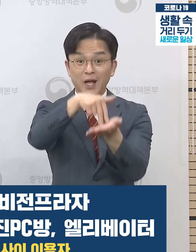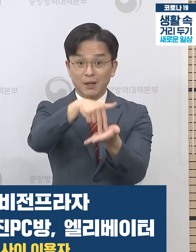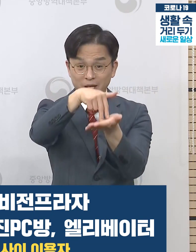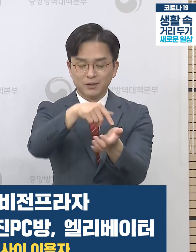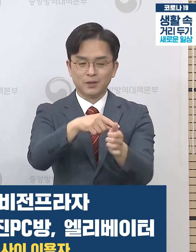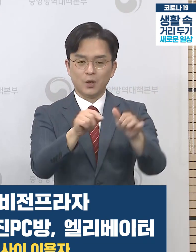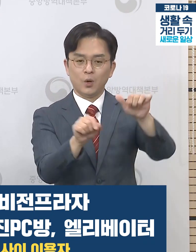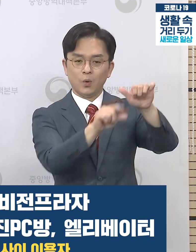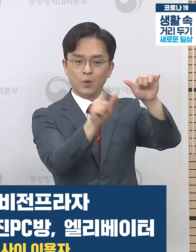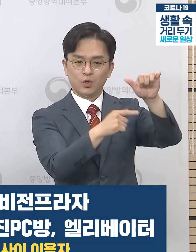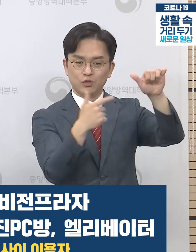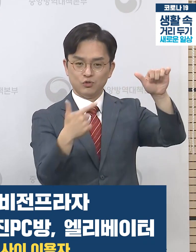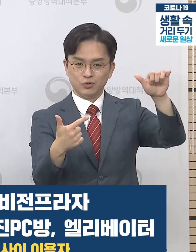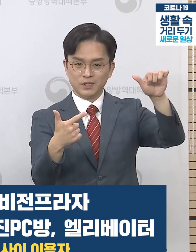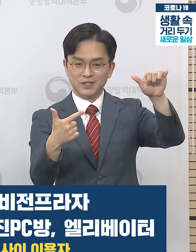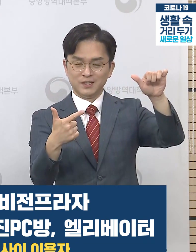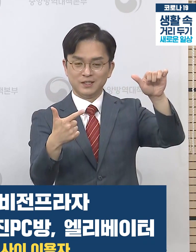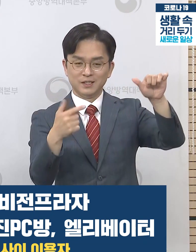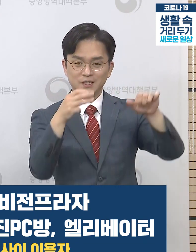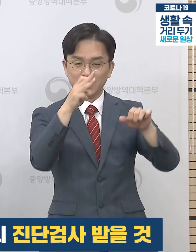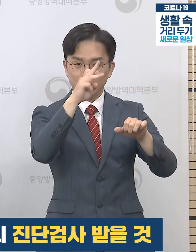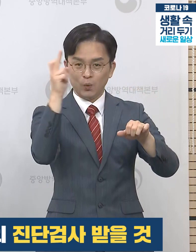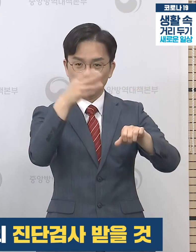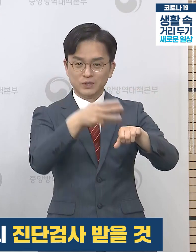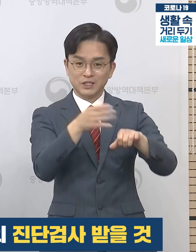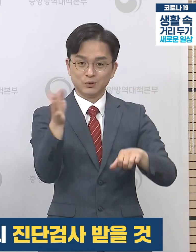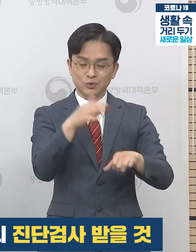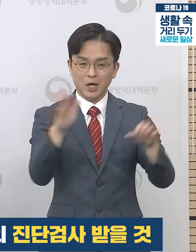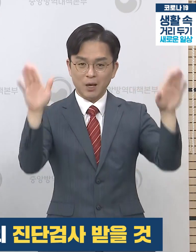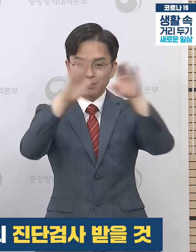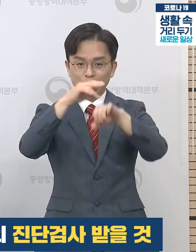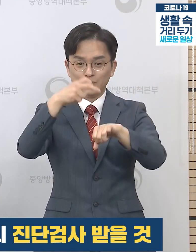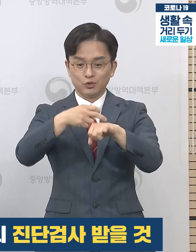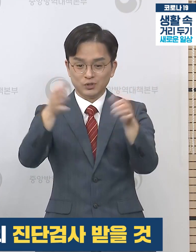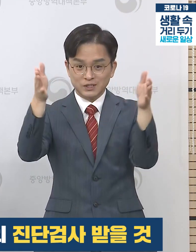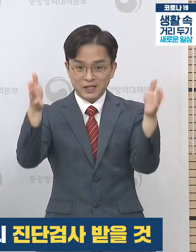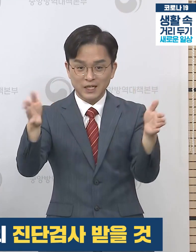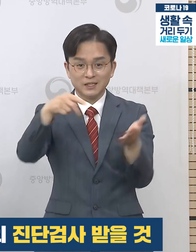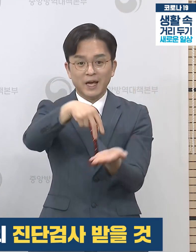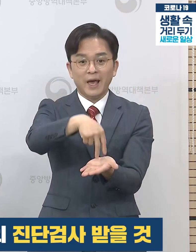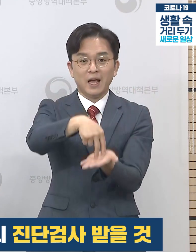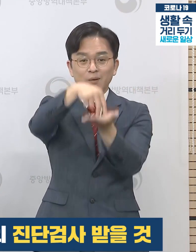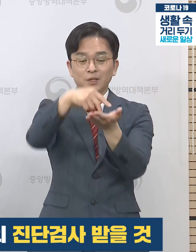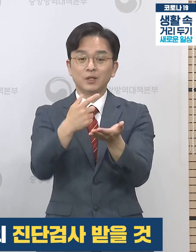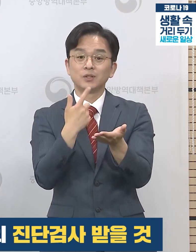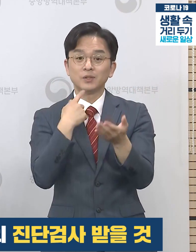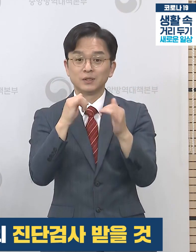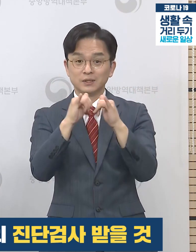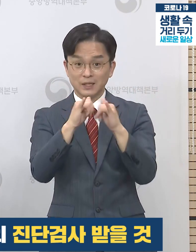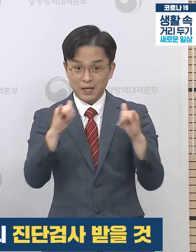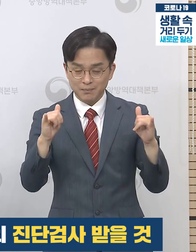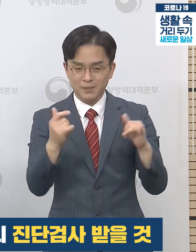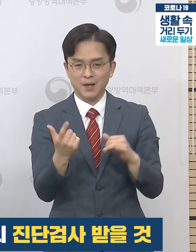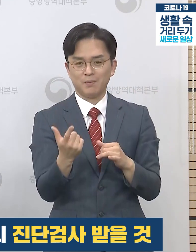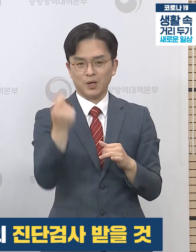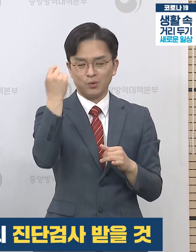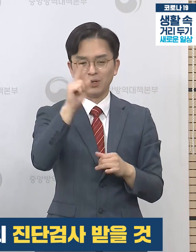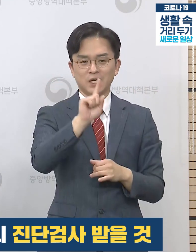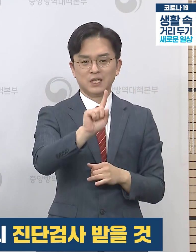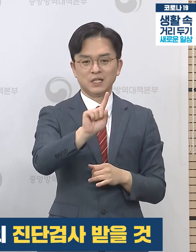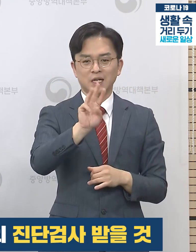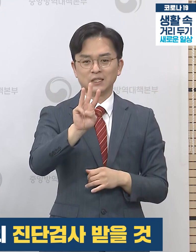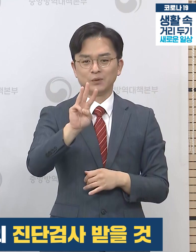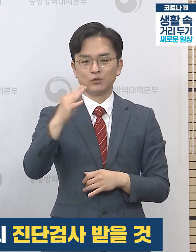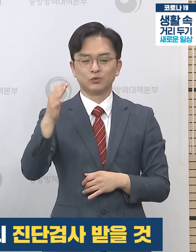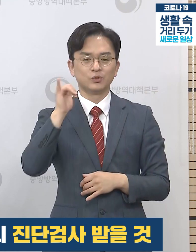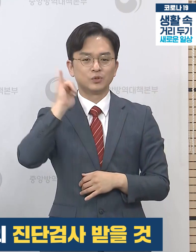3시부터 밤 12시 사이에 이용하신 분은 관할 보건소나 1339에 문의하시고